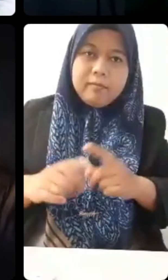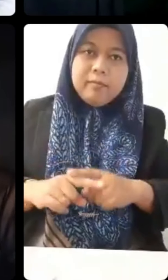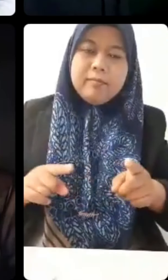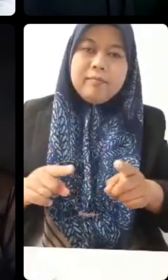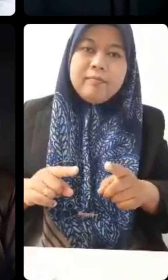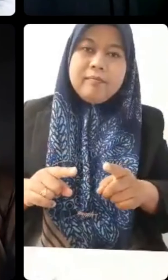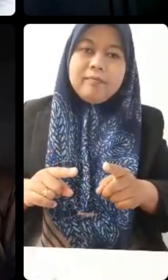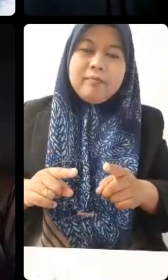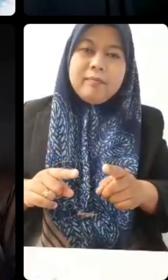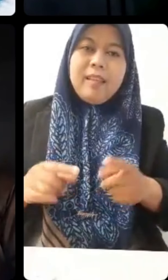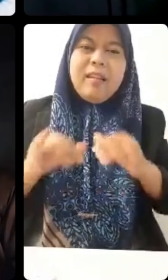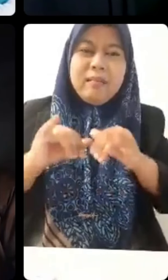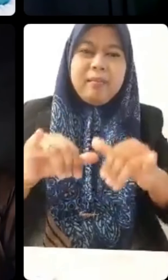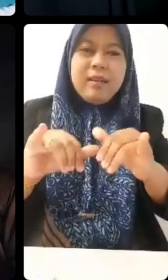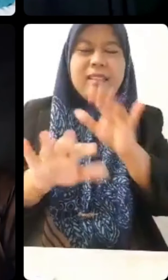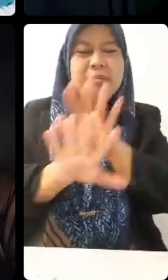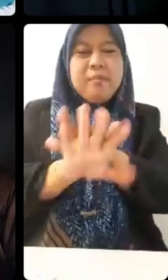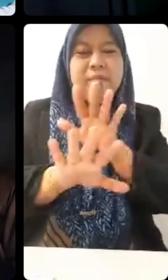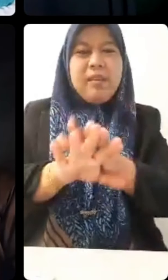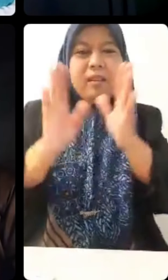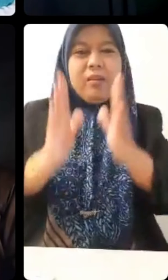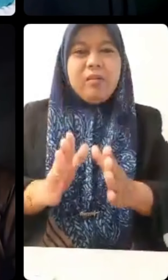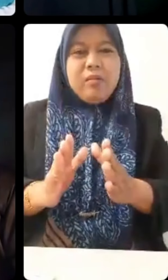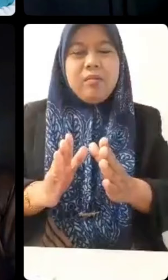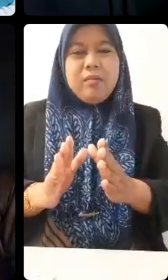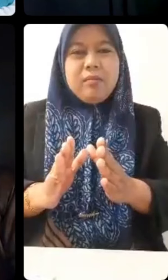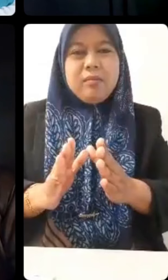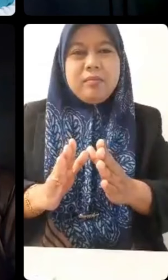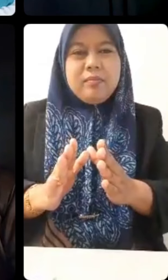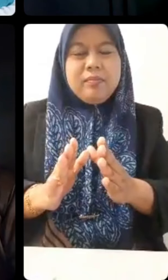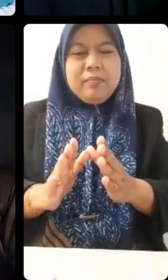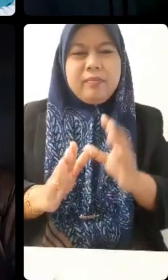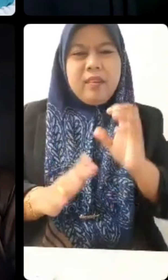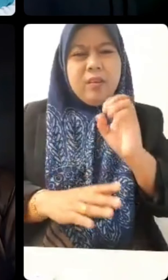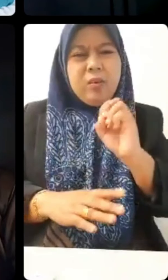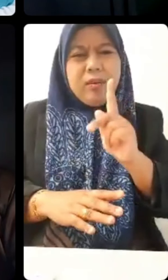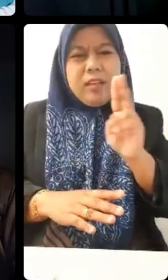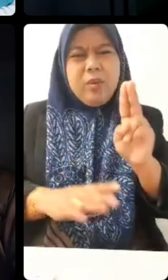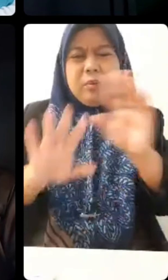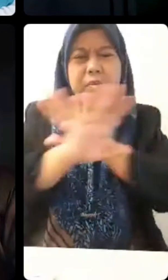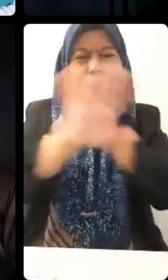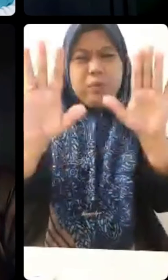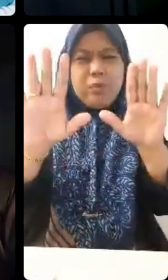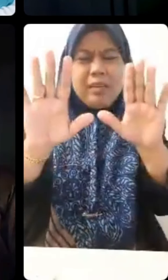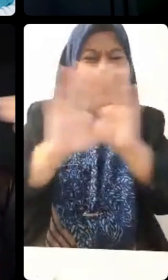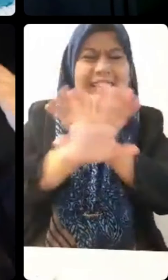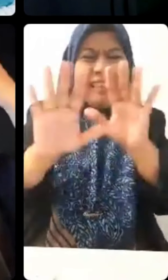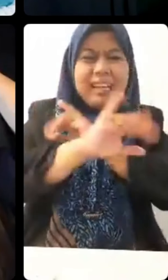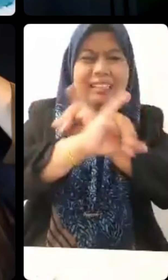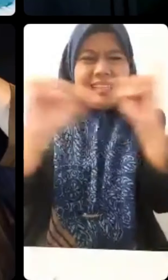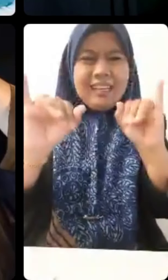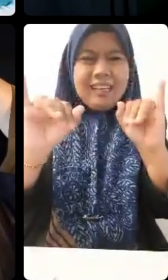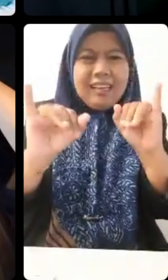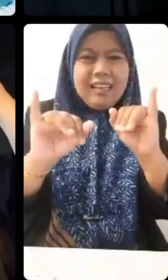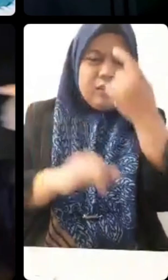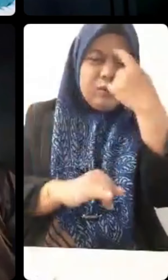ramai juga yang kurang jelas dengan kemampuan mereka sebagai pemimpin atau pembuat keputusan. Ini peringkat yang lebih tinggi